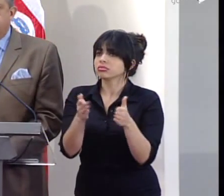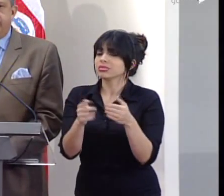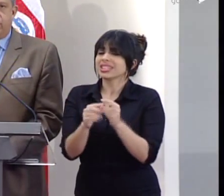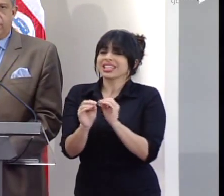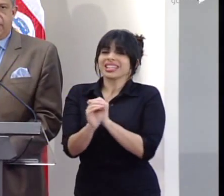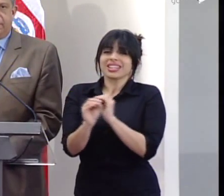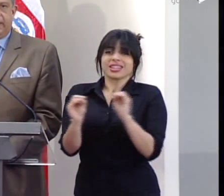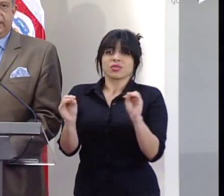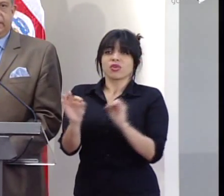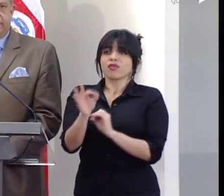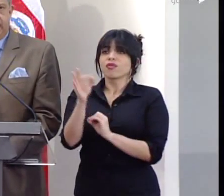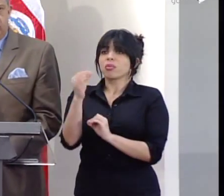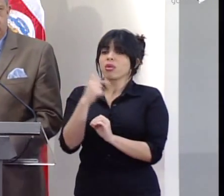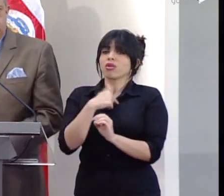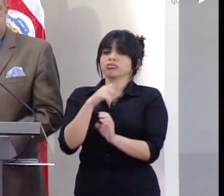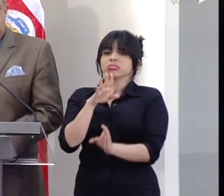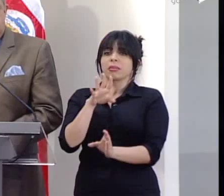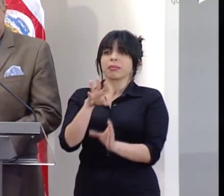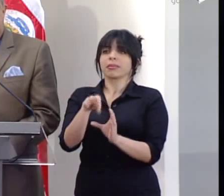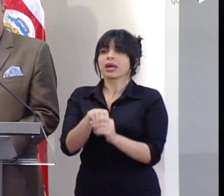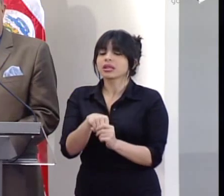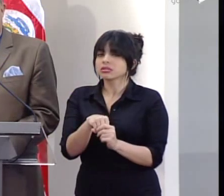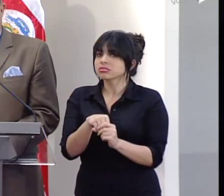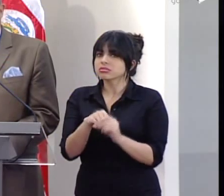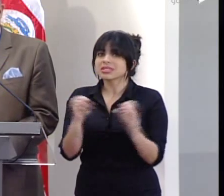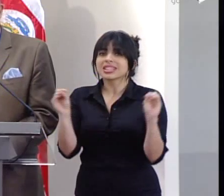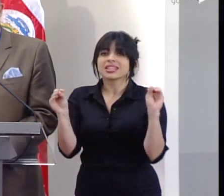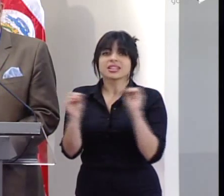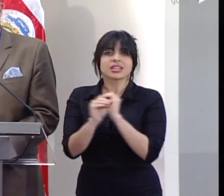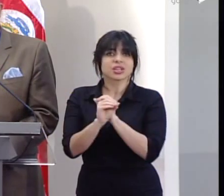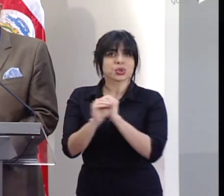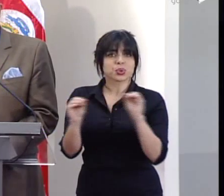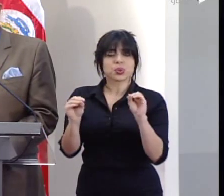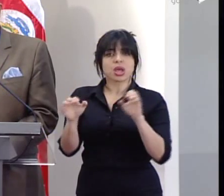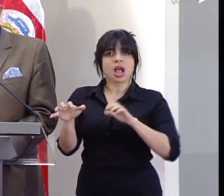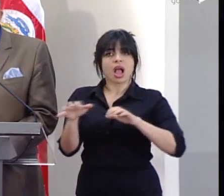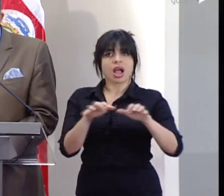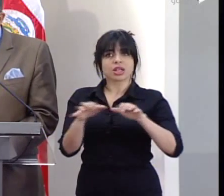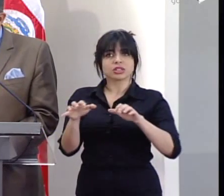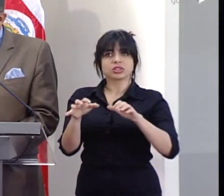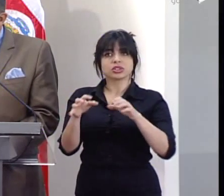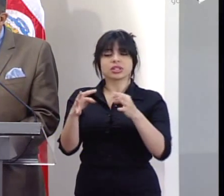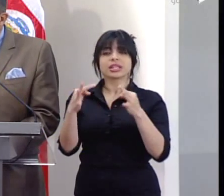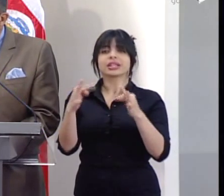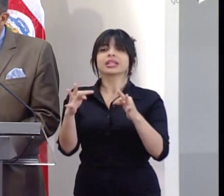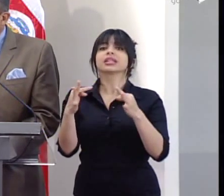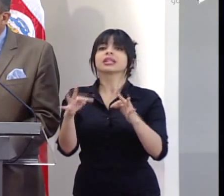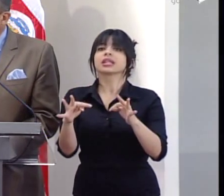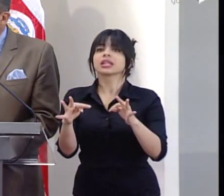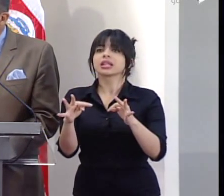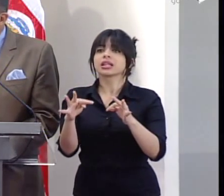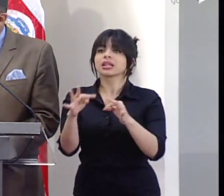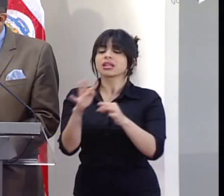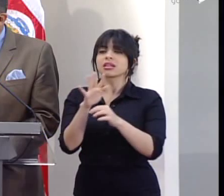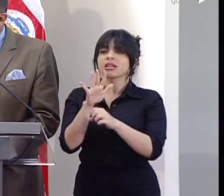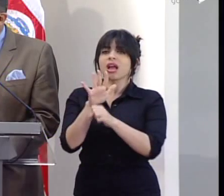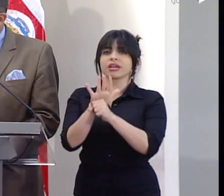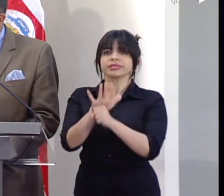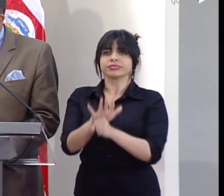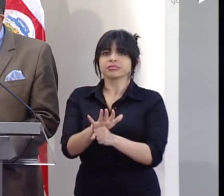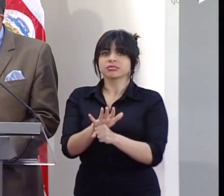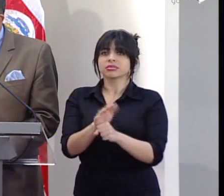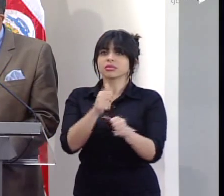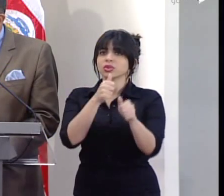en ninguna forma participado de ninguna acción tendiente a socavar